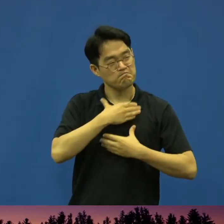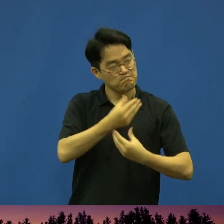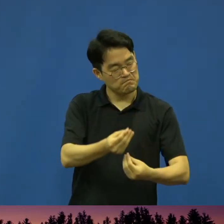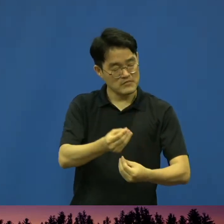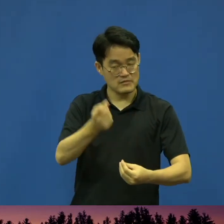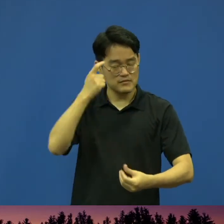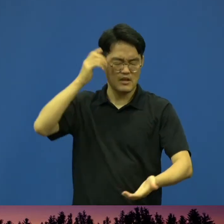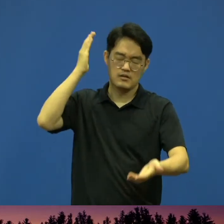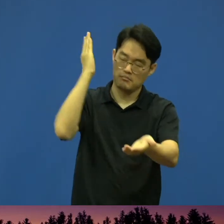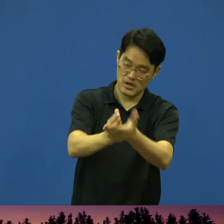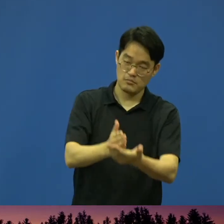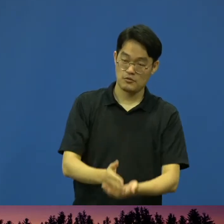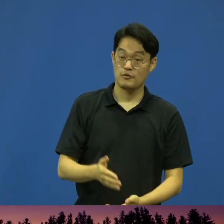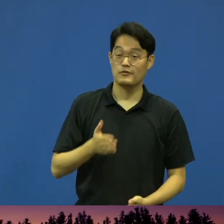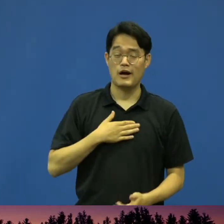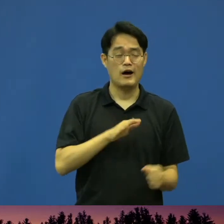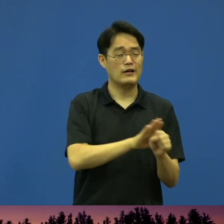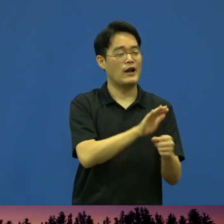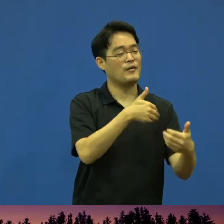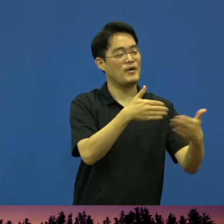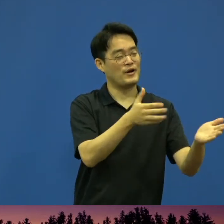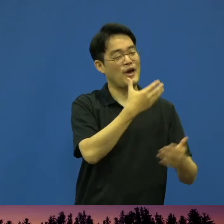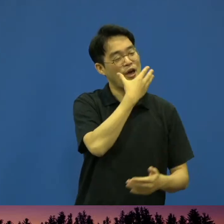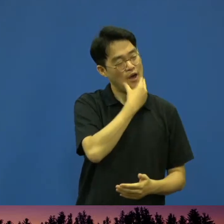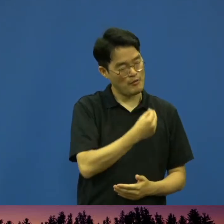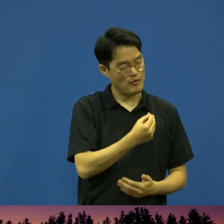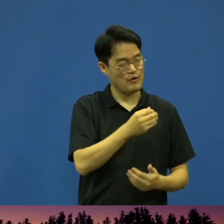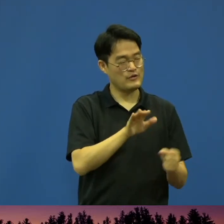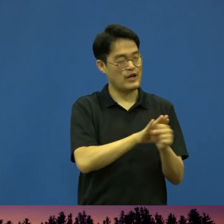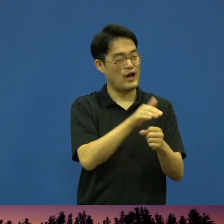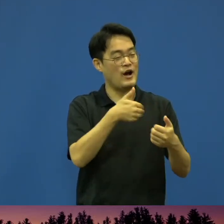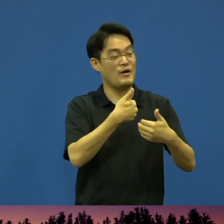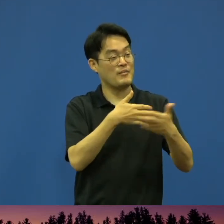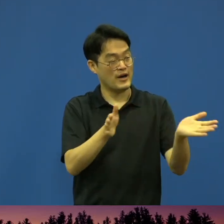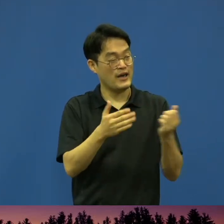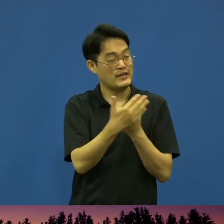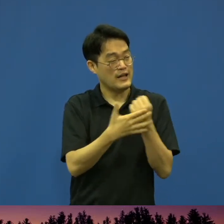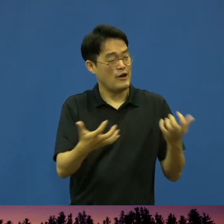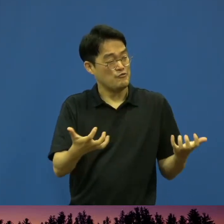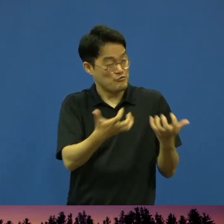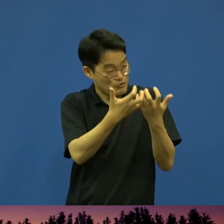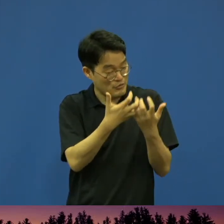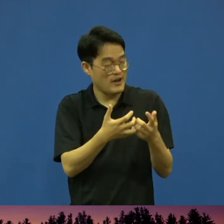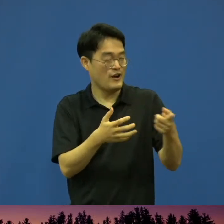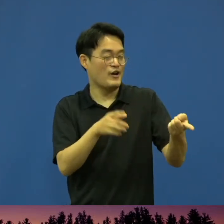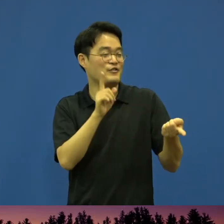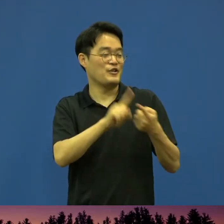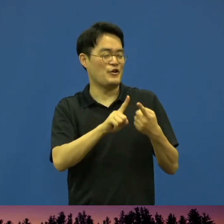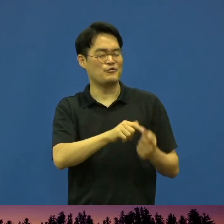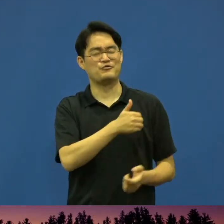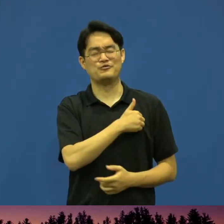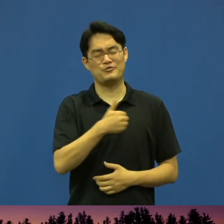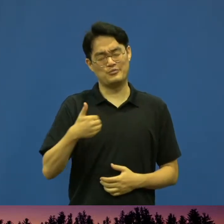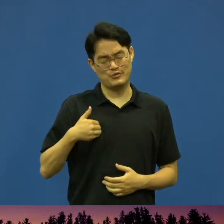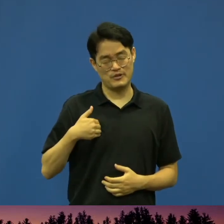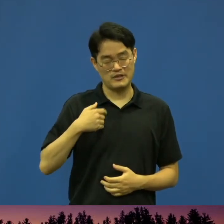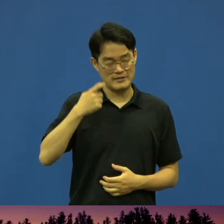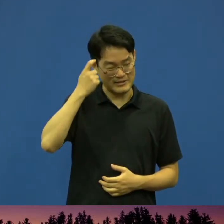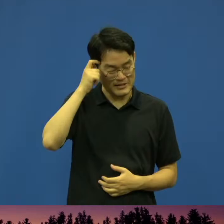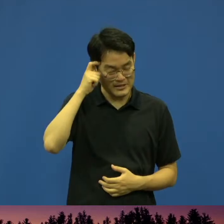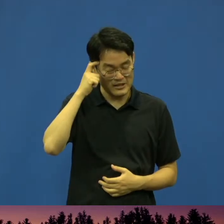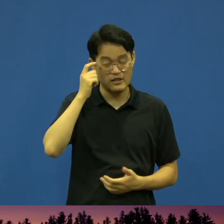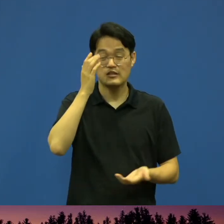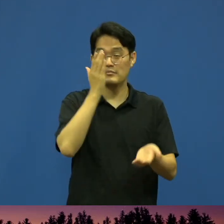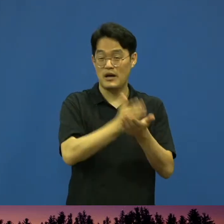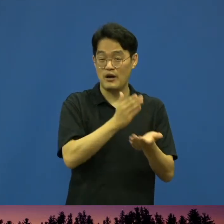우리 사랑방이 행복하고 우리 사랑방이 너무 은혜가 넘친다는 그것에 안주하지 마십시오. 은혜가 있는 금철 예배당에